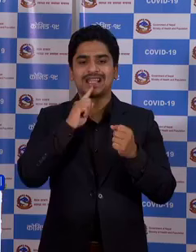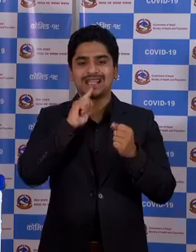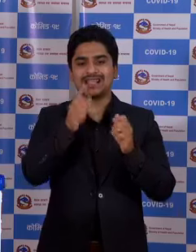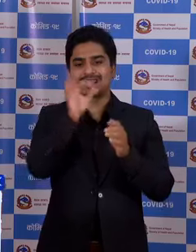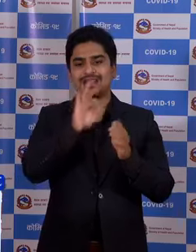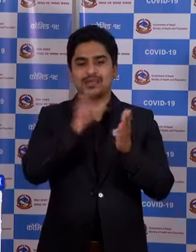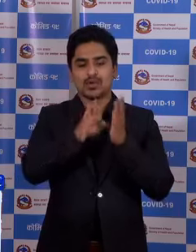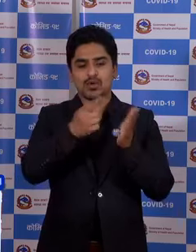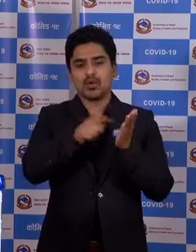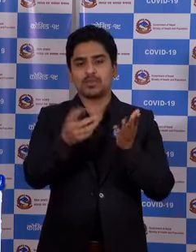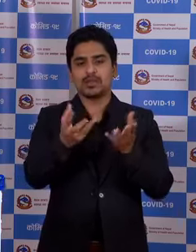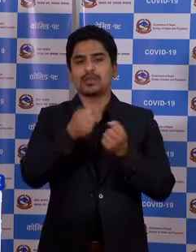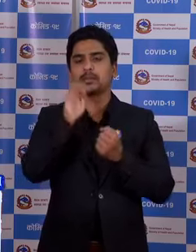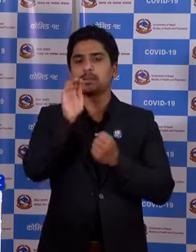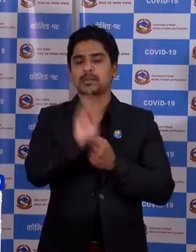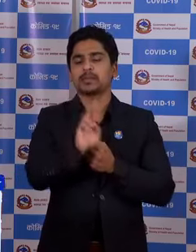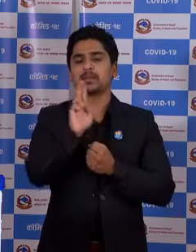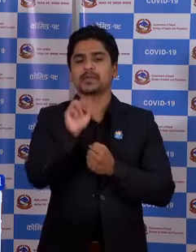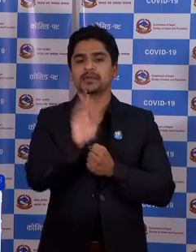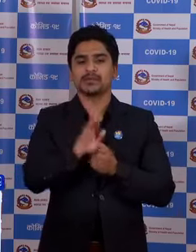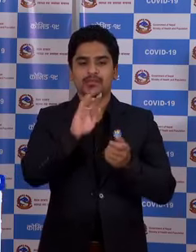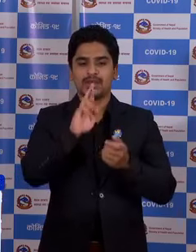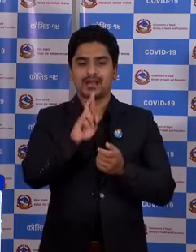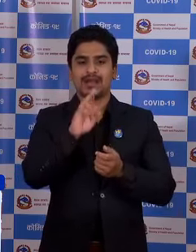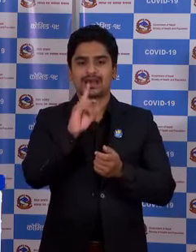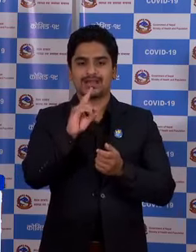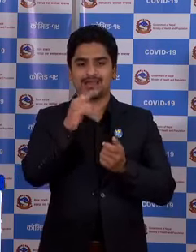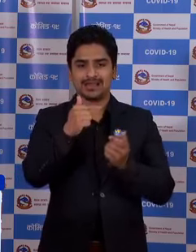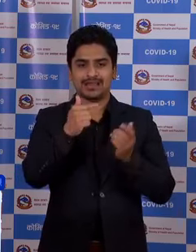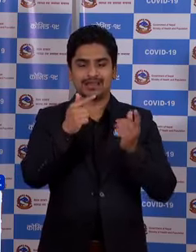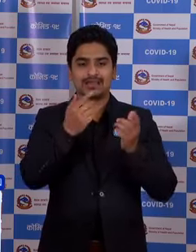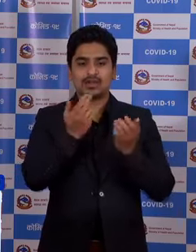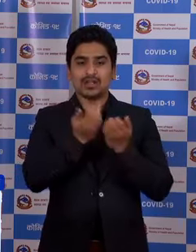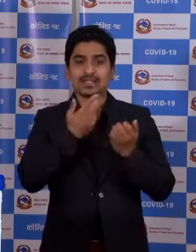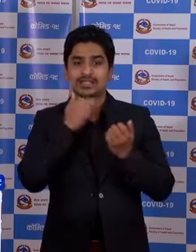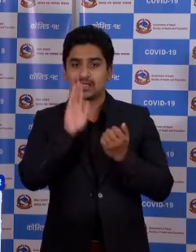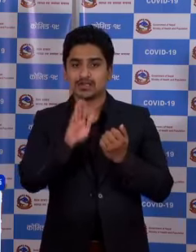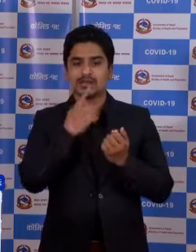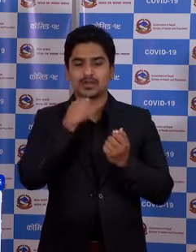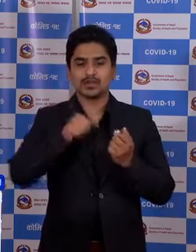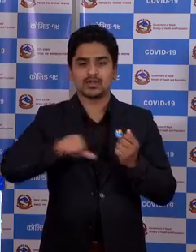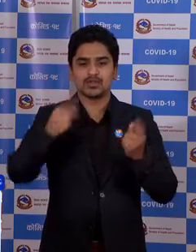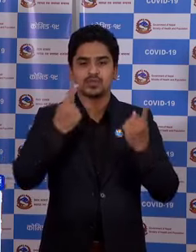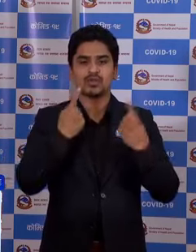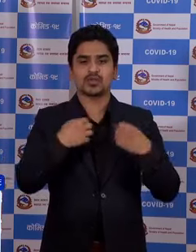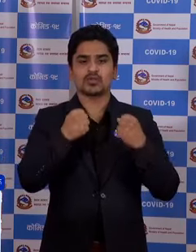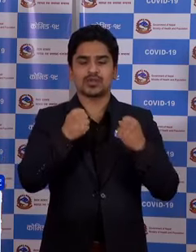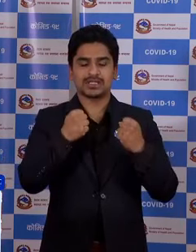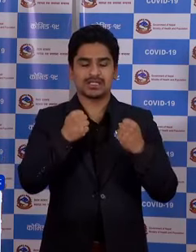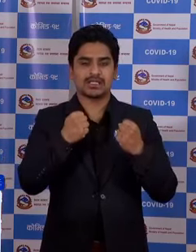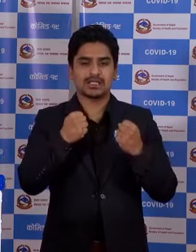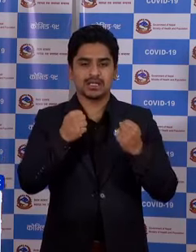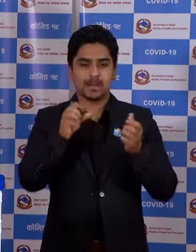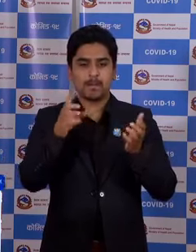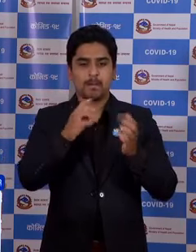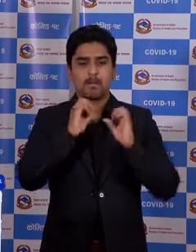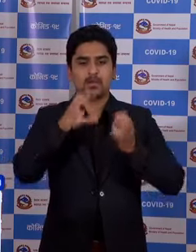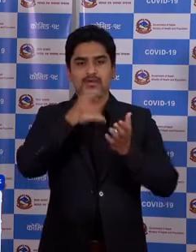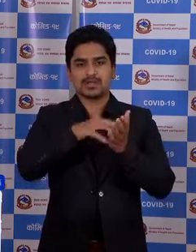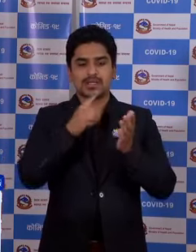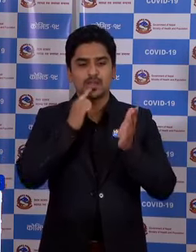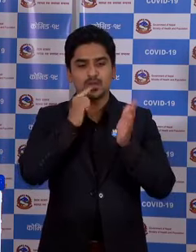लिनुपर्नेछ। आरडिटी परीक्षण गर्न चाहने अस्पतालहरूले जनस्वास्थ्य प्रयोगशालाले तोकिएको